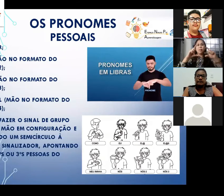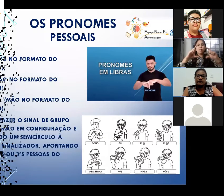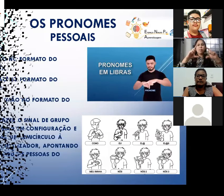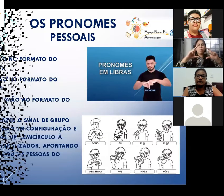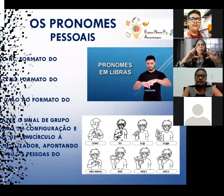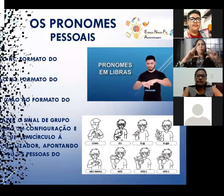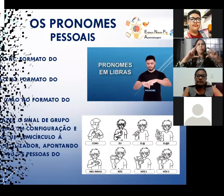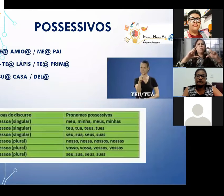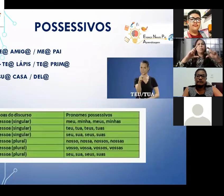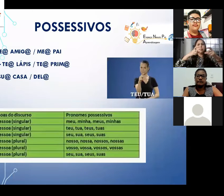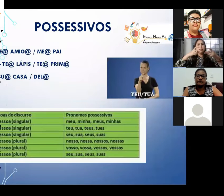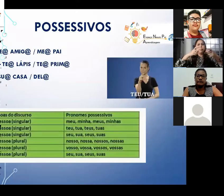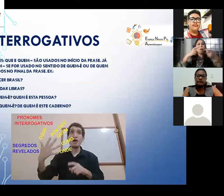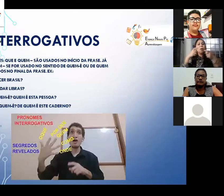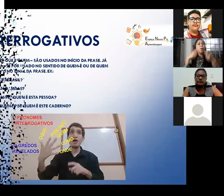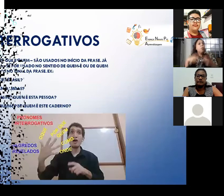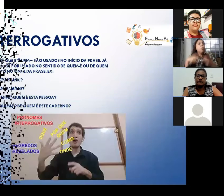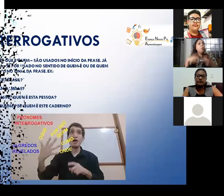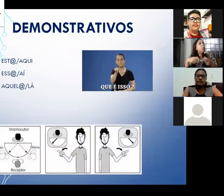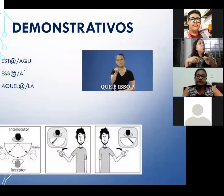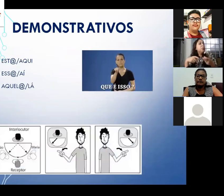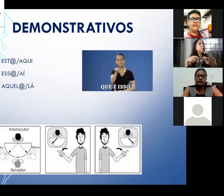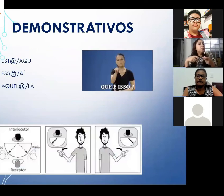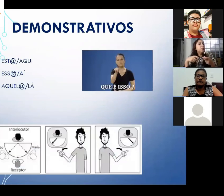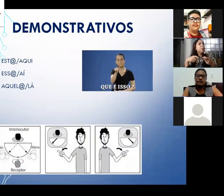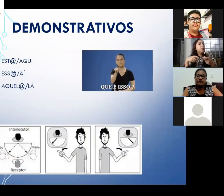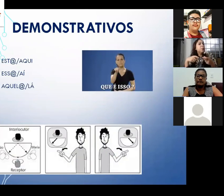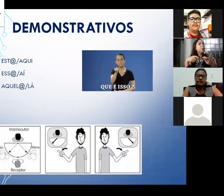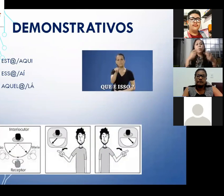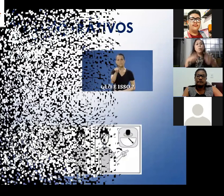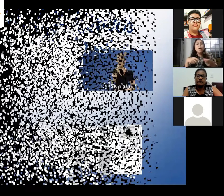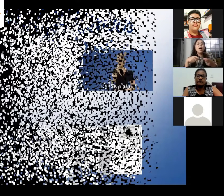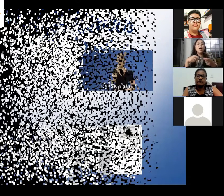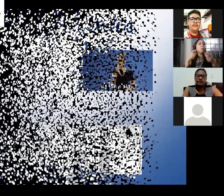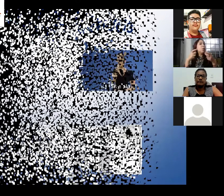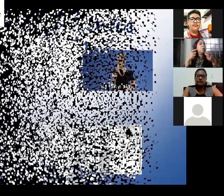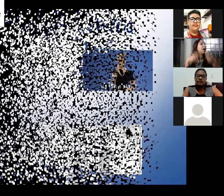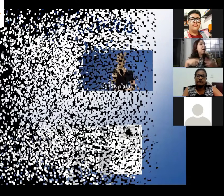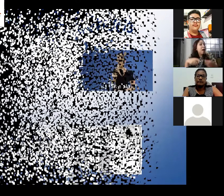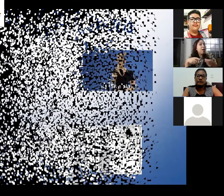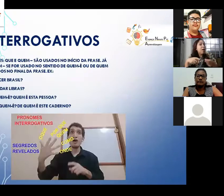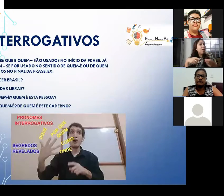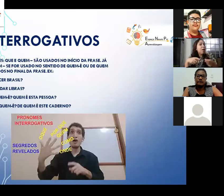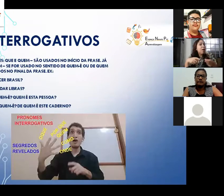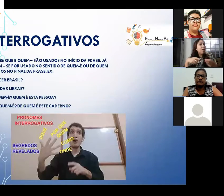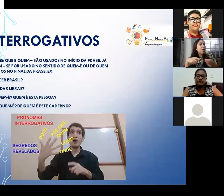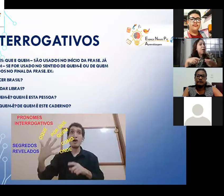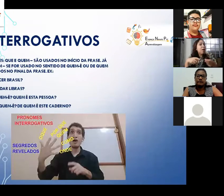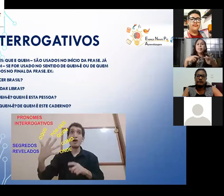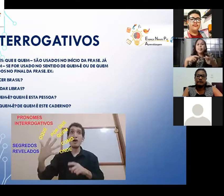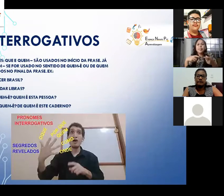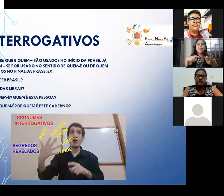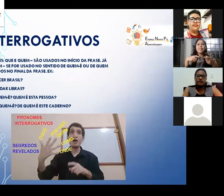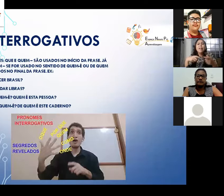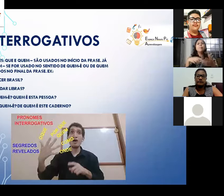Onde? A configuração é essa. Onde? Porque eu estou perguntando o lugar, o local, né?